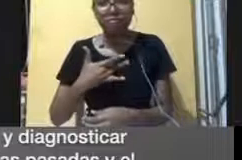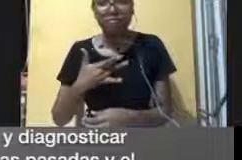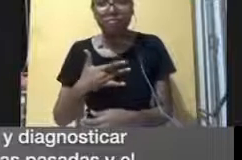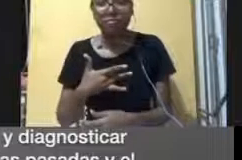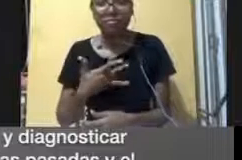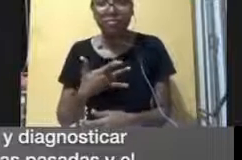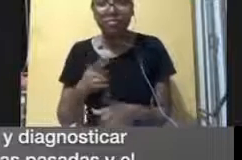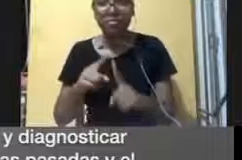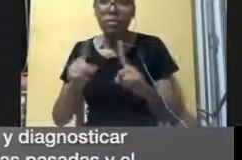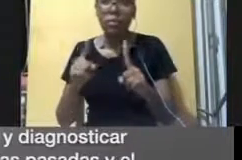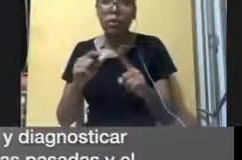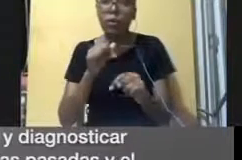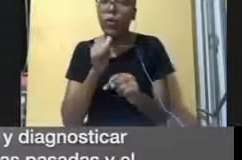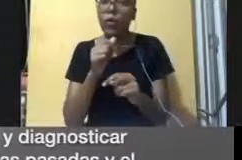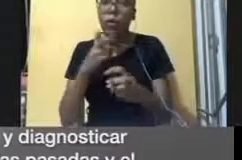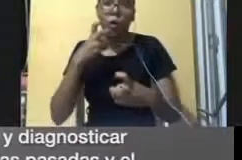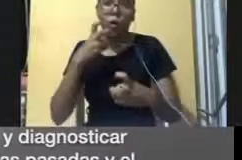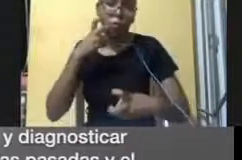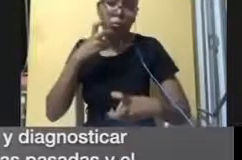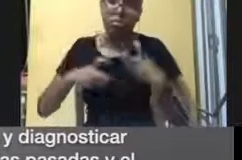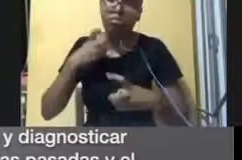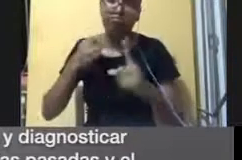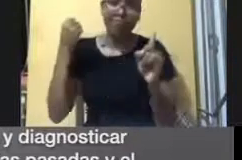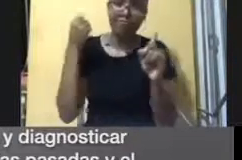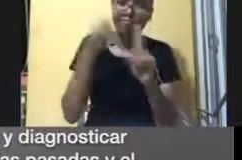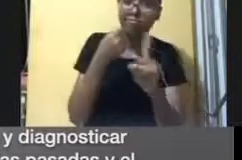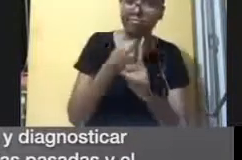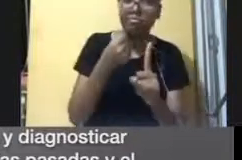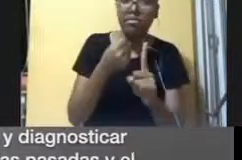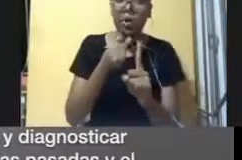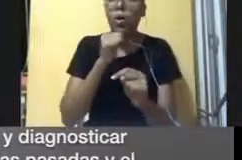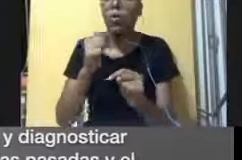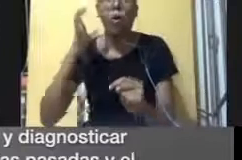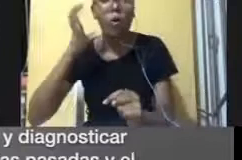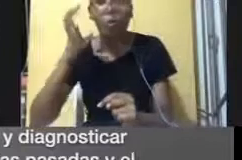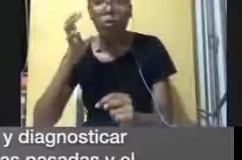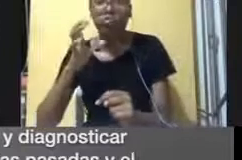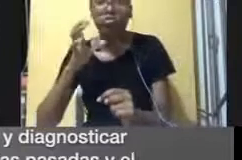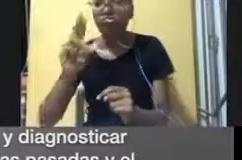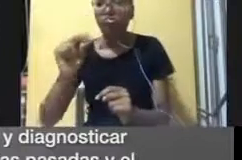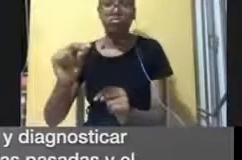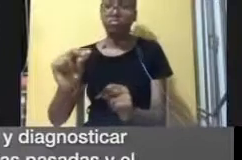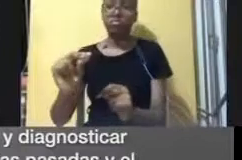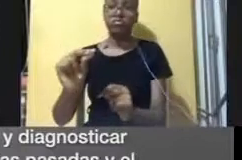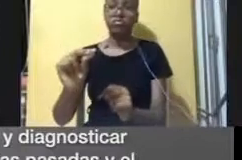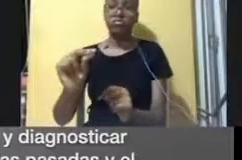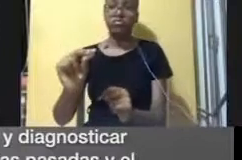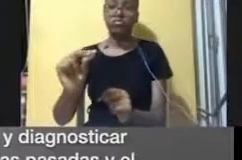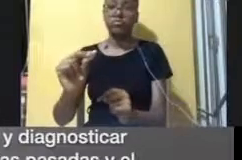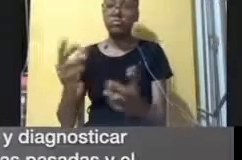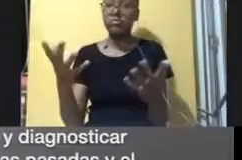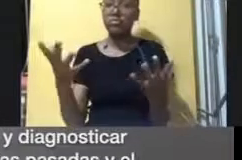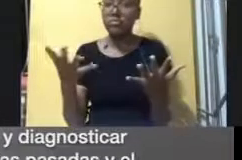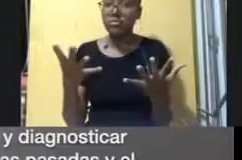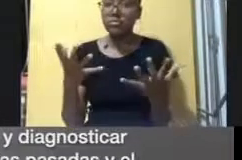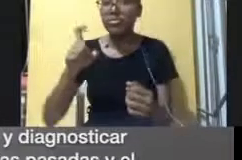ningún problema con agresión, ni paranoicas, ni nada de eso. No. Es que tienen que